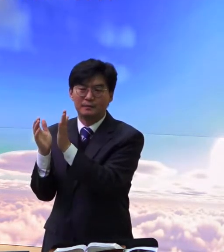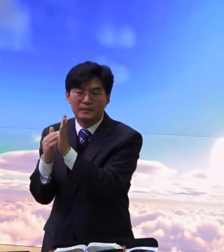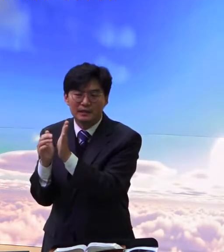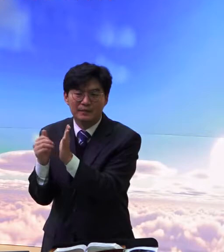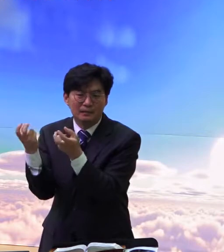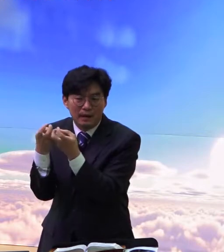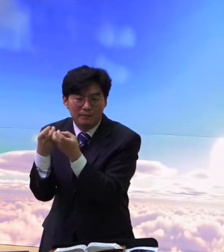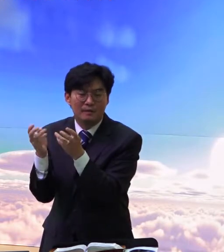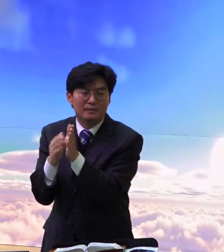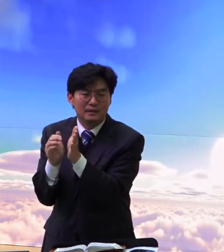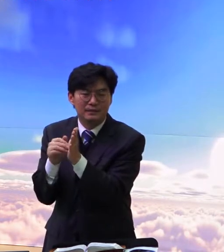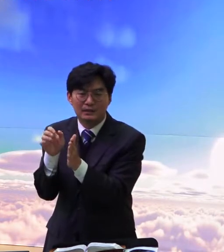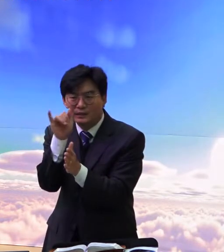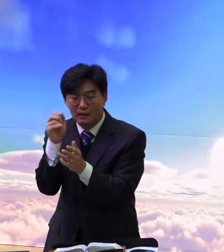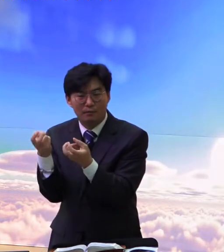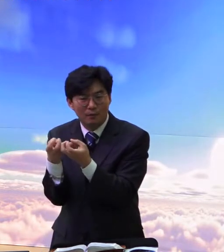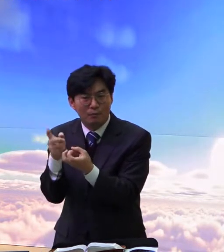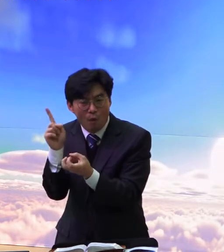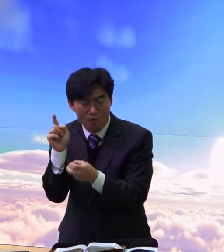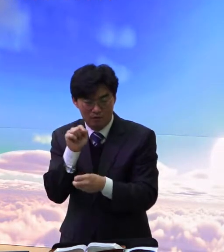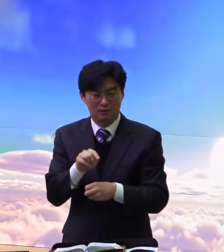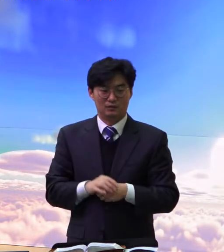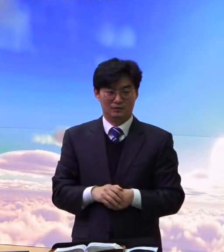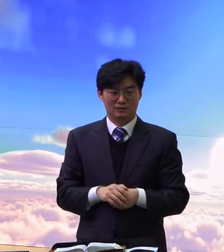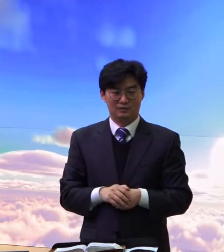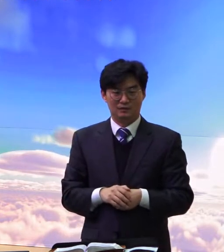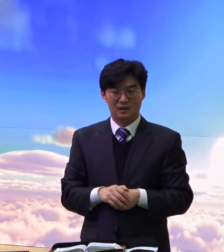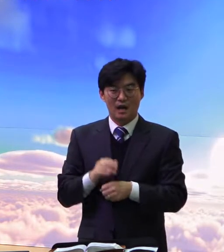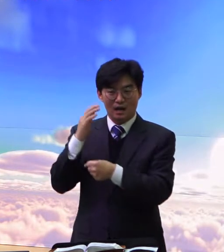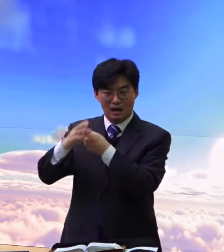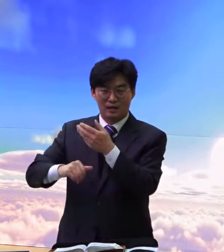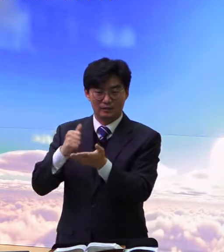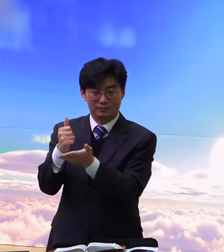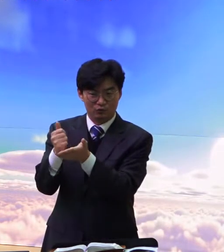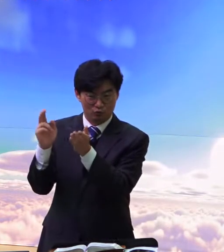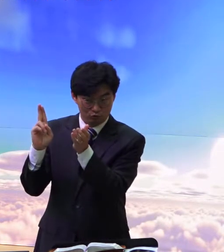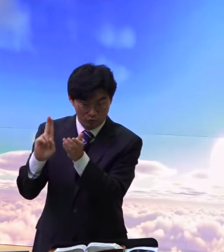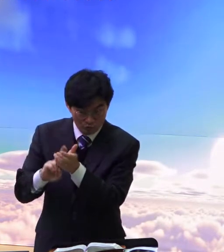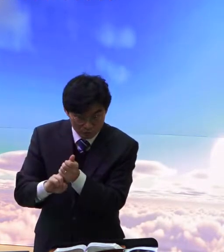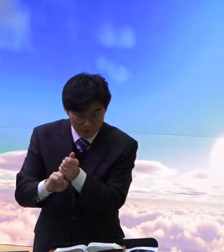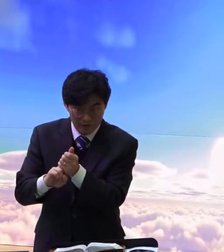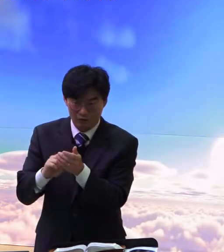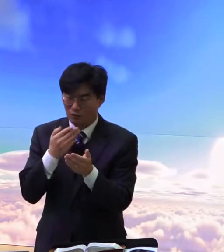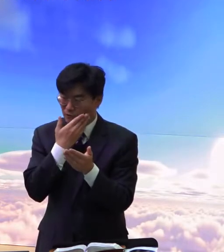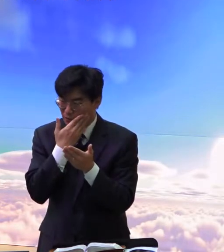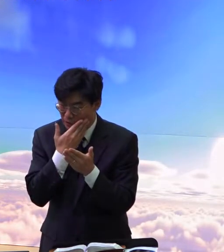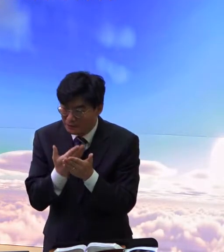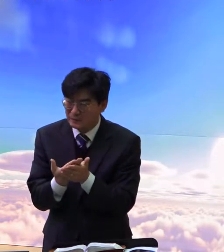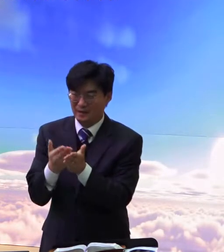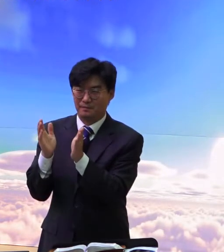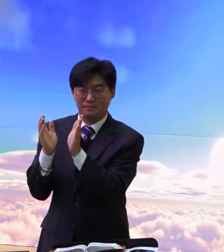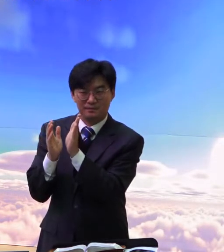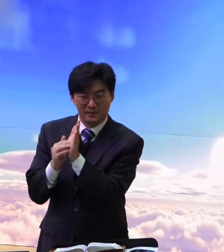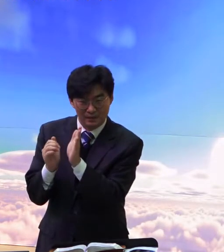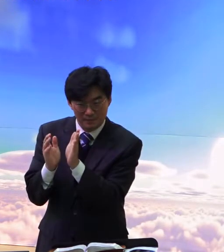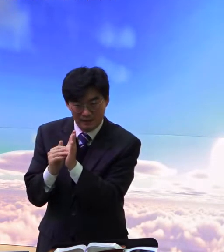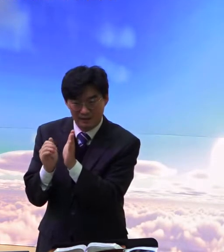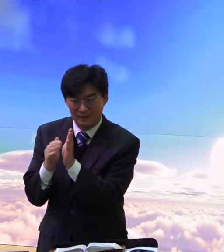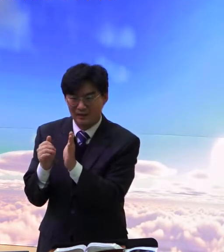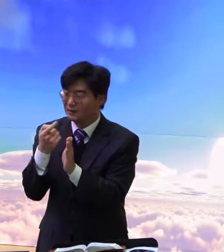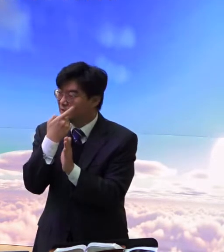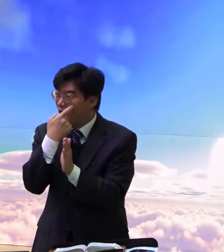했는데요. 하나님이 감추어두고 숨겨두었던 그 비밀 중에 비밀이 바로